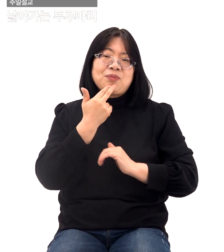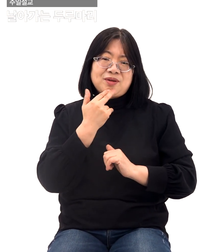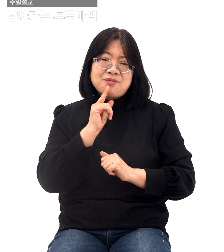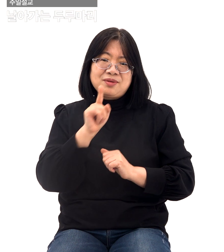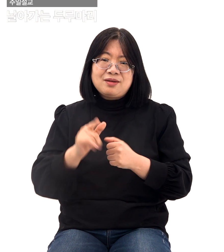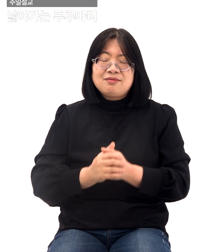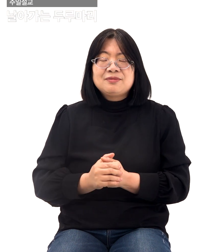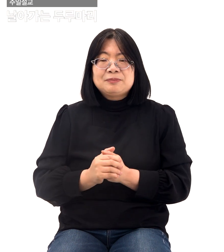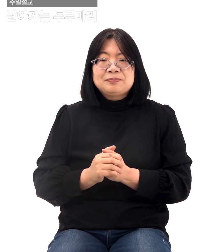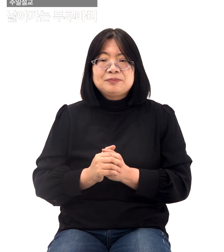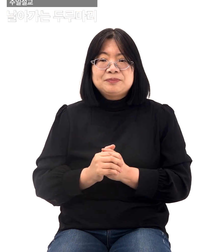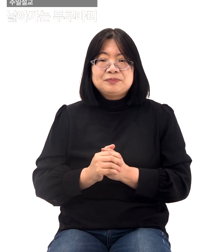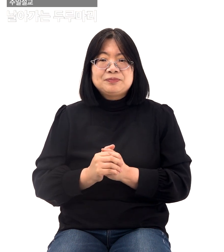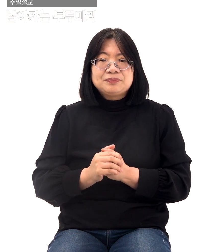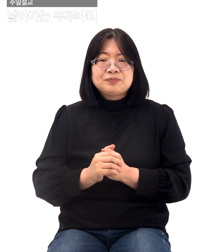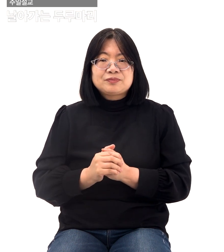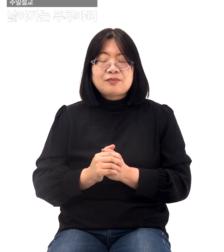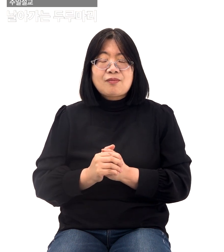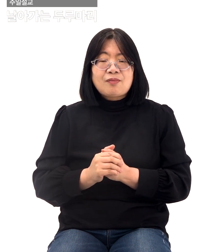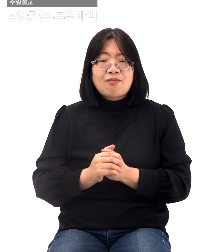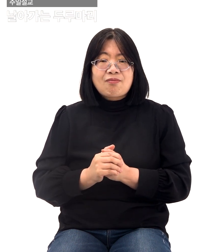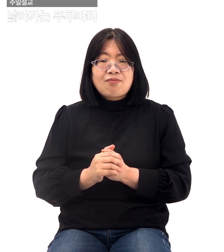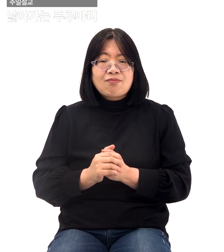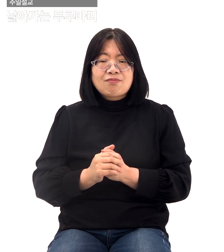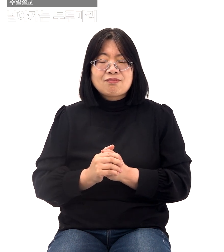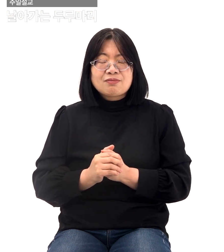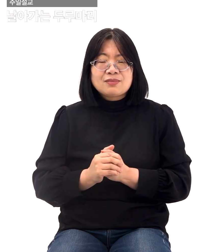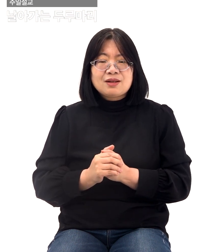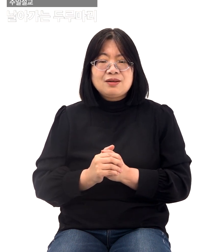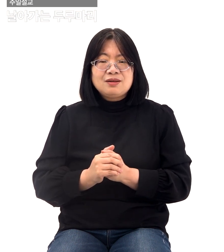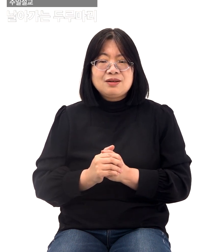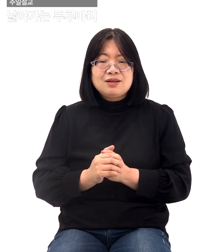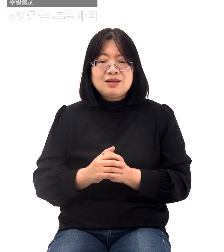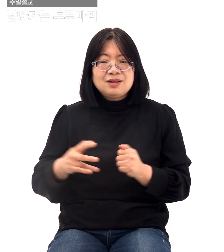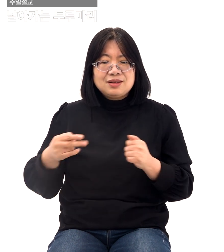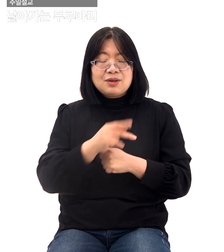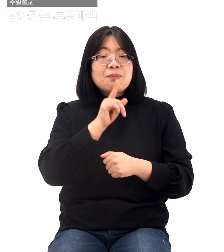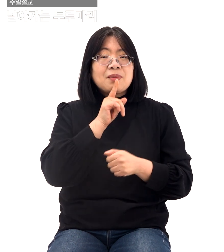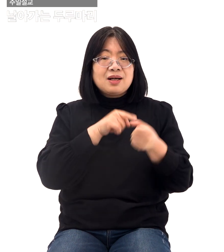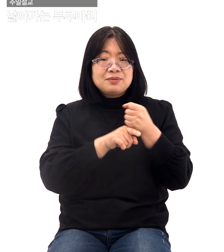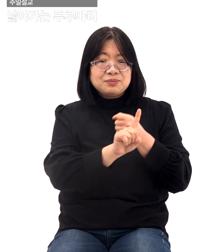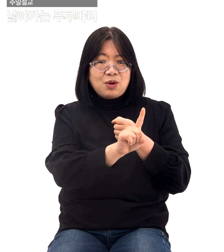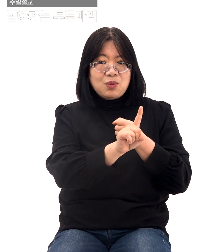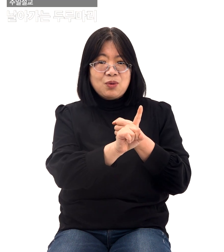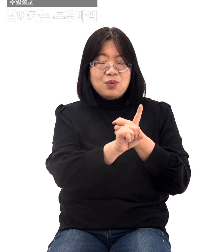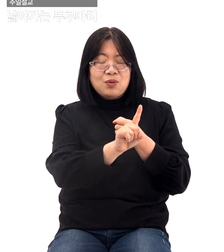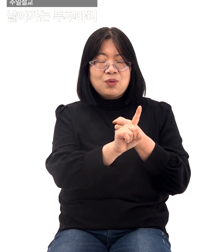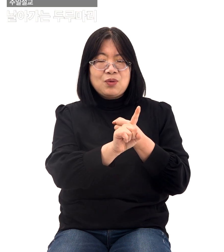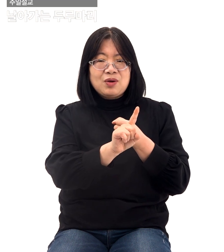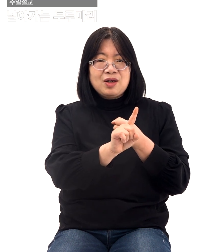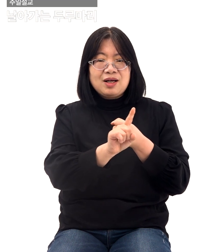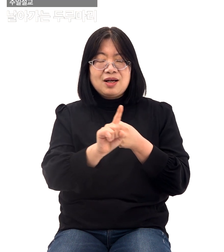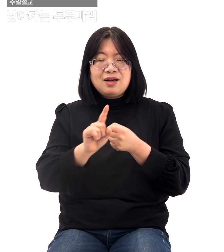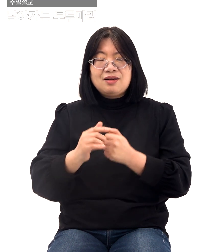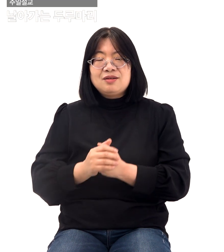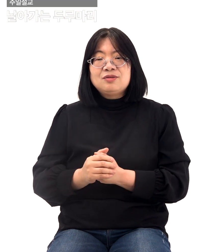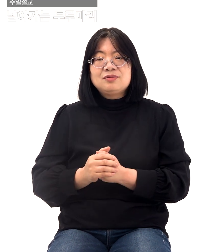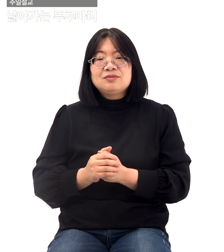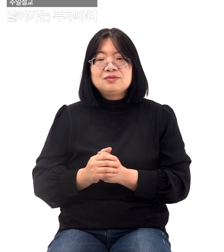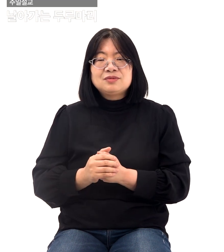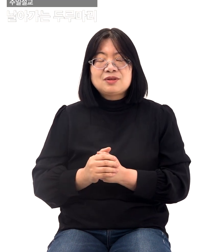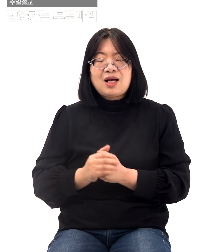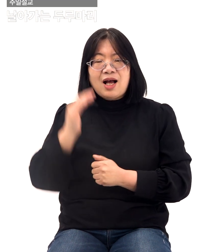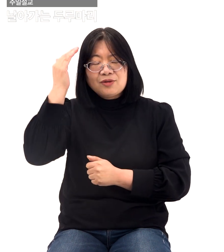말이에요. 그래서 여기 끊어지고라는 말은 왜 의역이 됐는가 하면, 그리고 그 말은